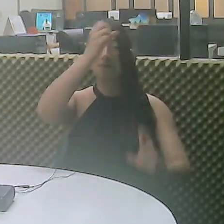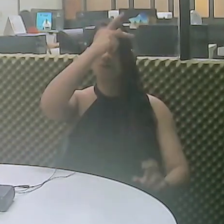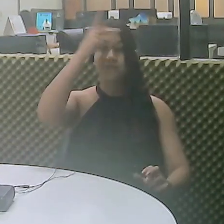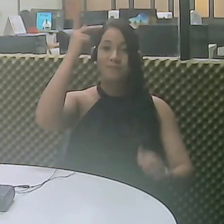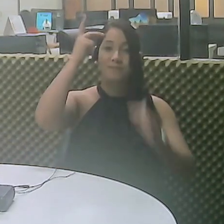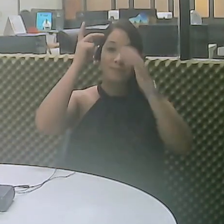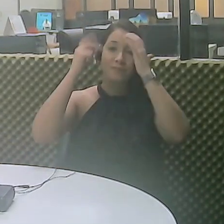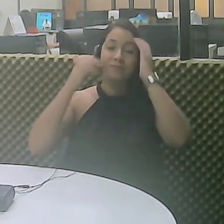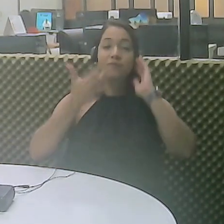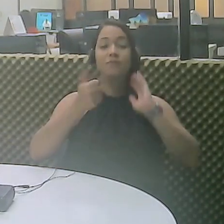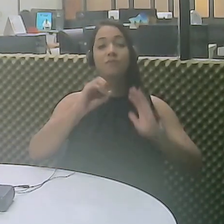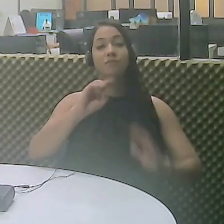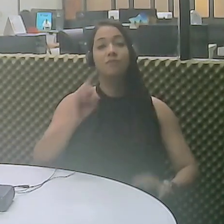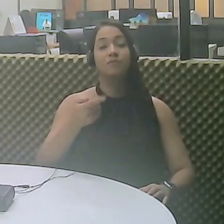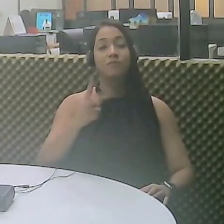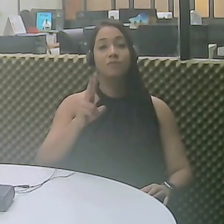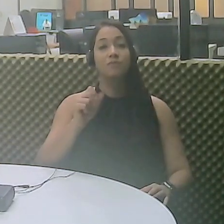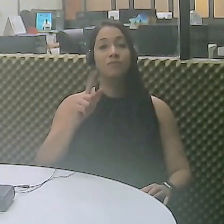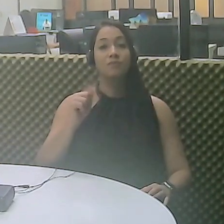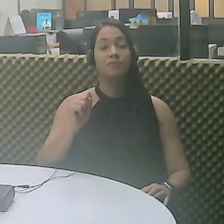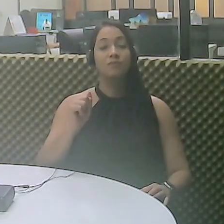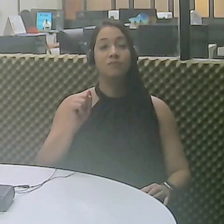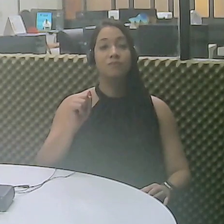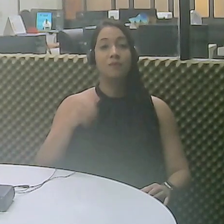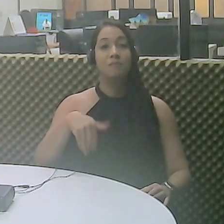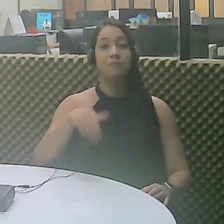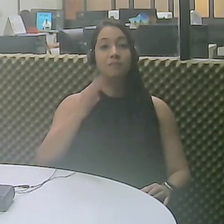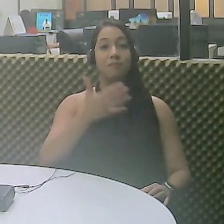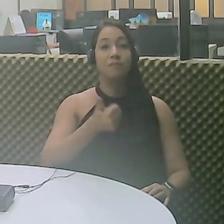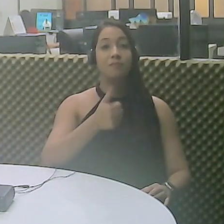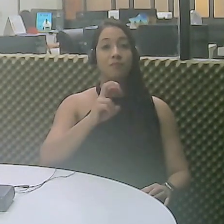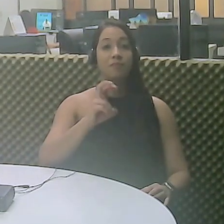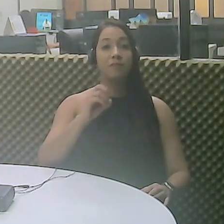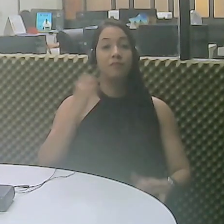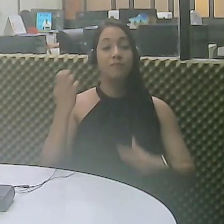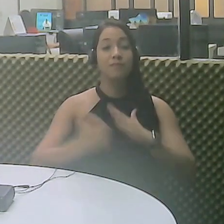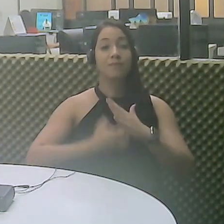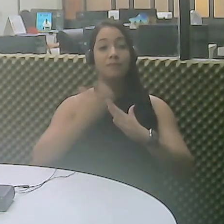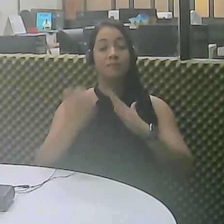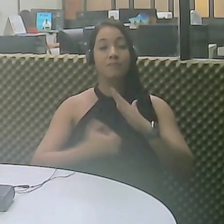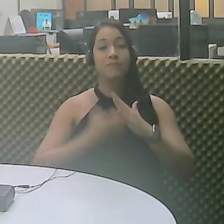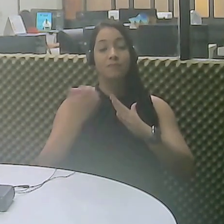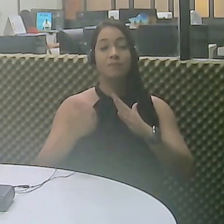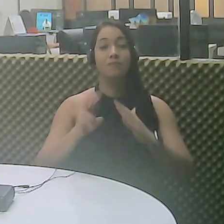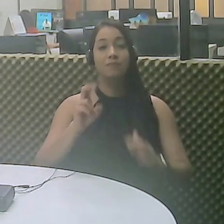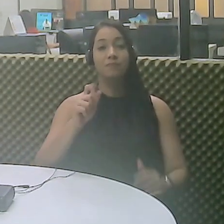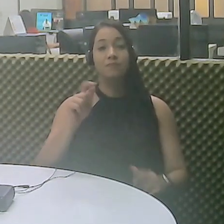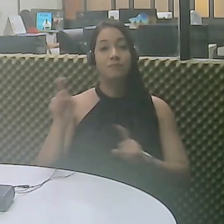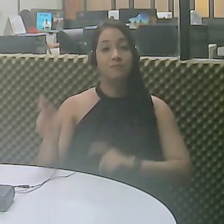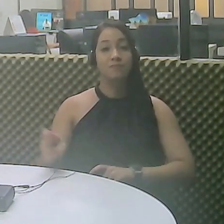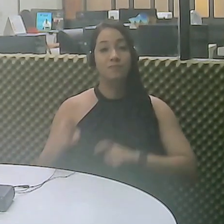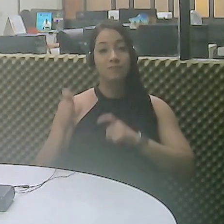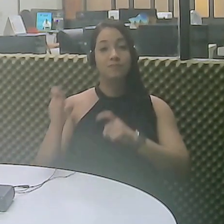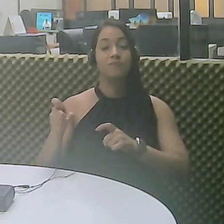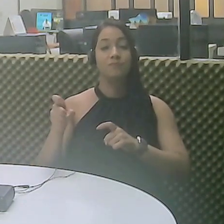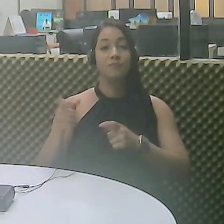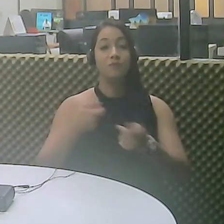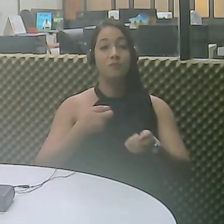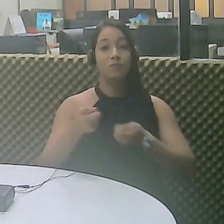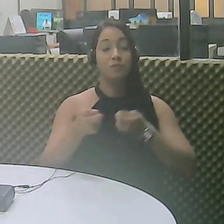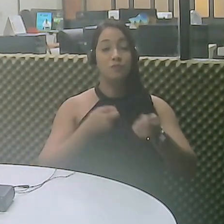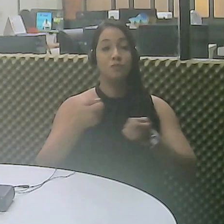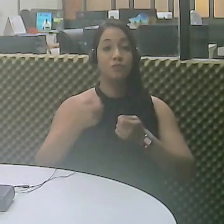Prefeitura é oferecer 10 mil postos de trabalho por meio de mais de 150 empresas. São vagas no agronegócio,